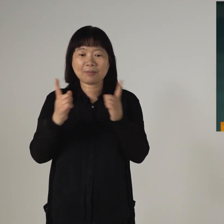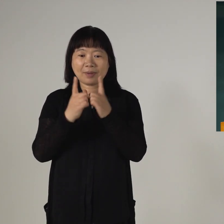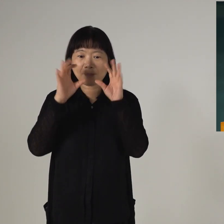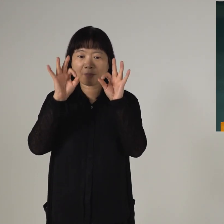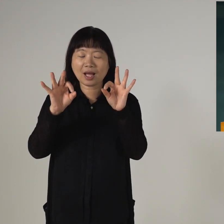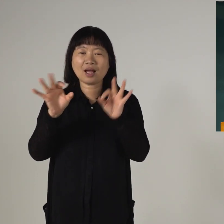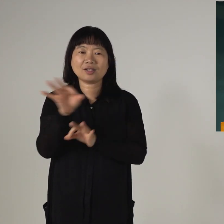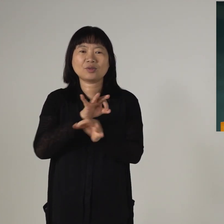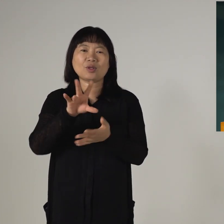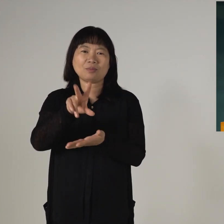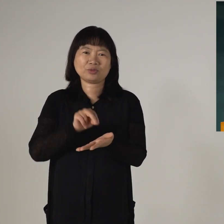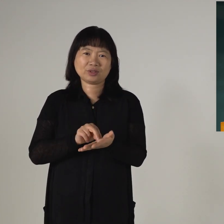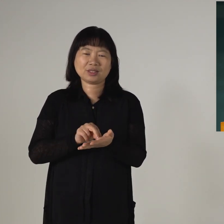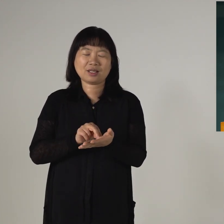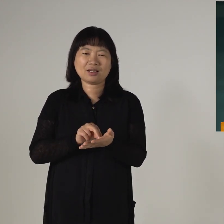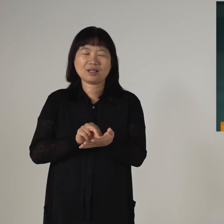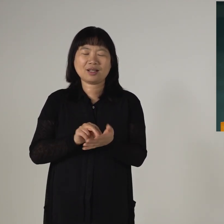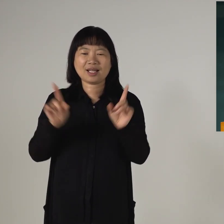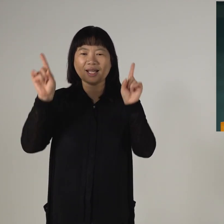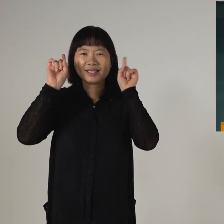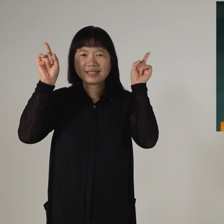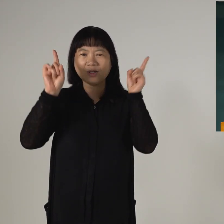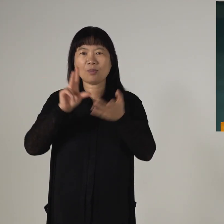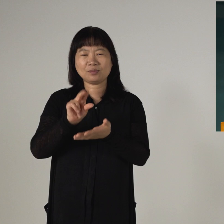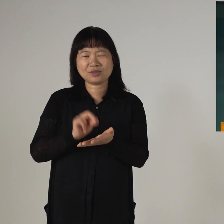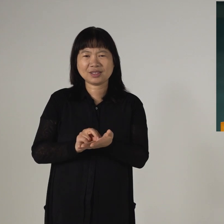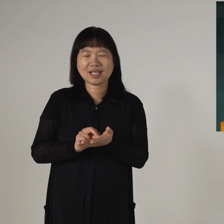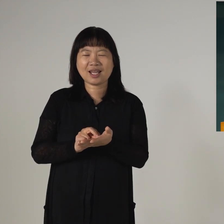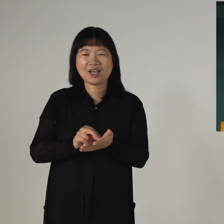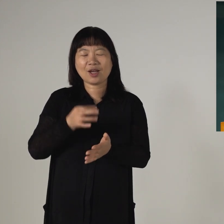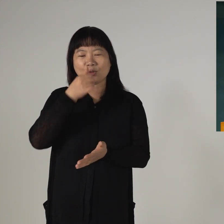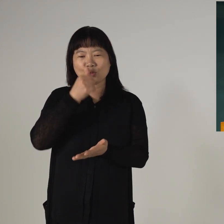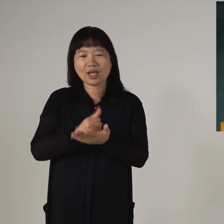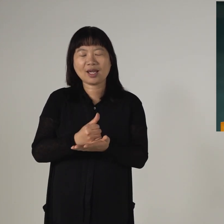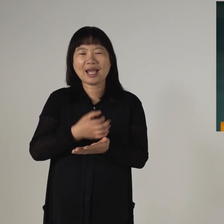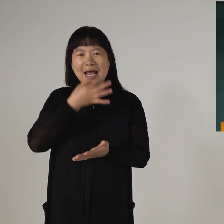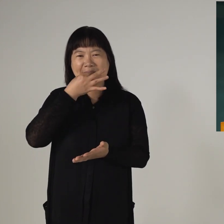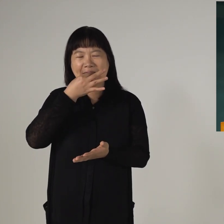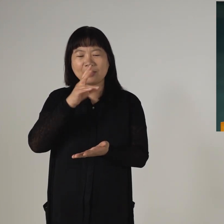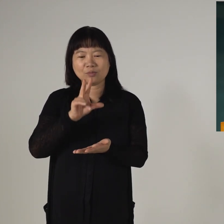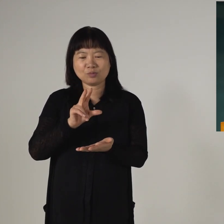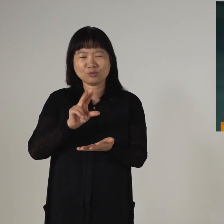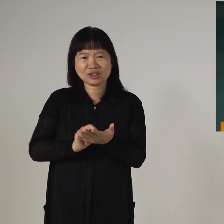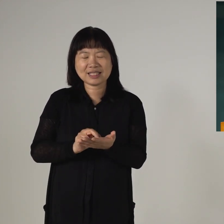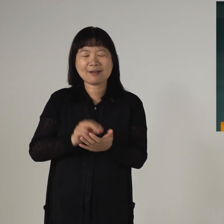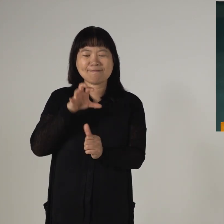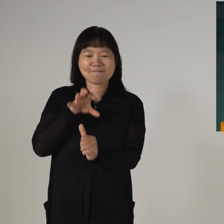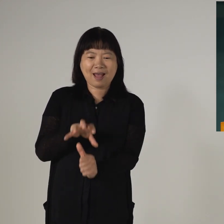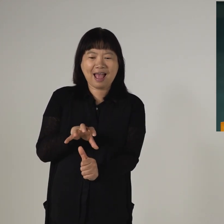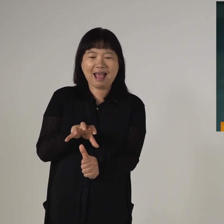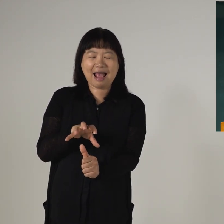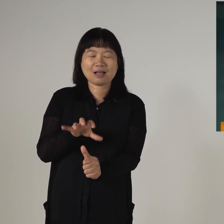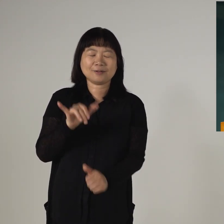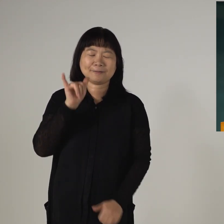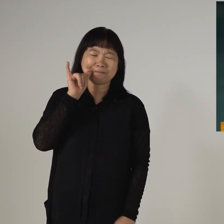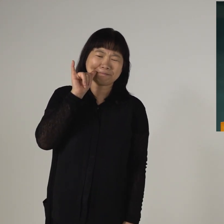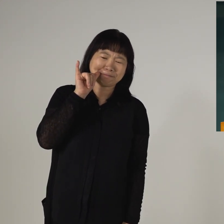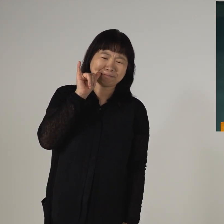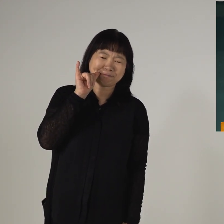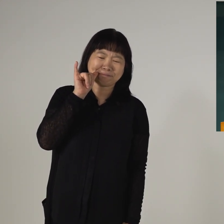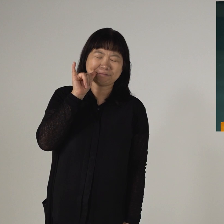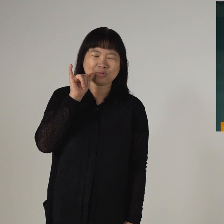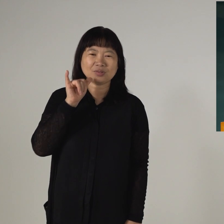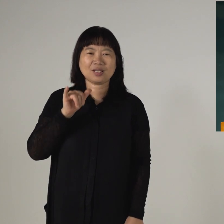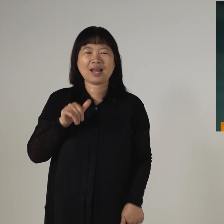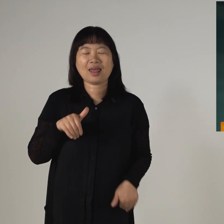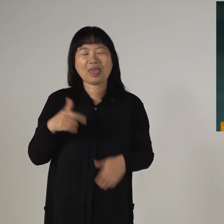경제의 문제, 실업의 문제, 또 탐욕의 문제, 죄의 문제에 묶여서 뭔가에 중독이 돼 있거나 노예가 돼